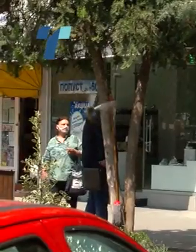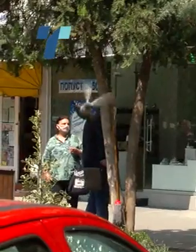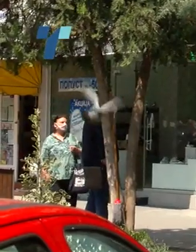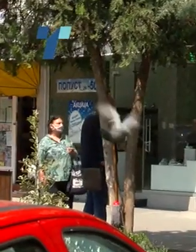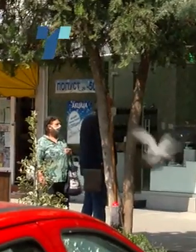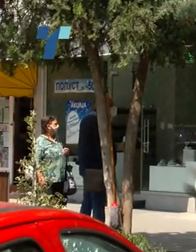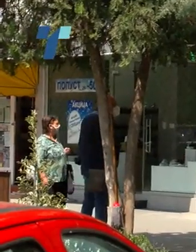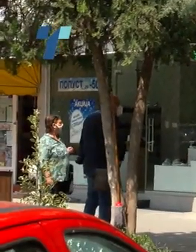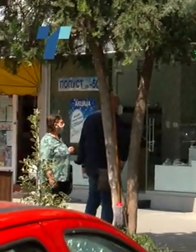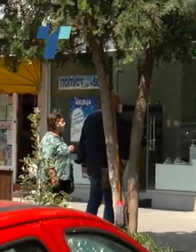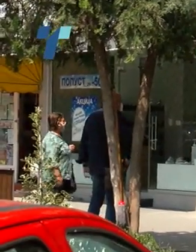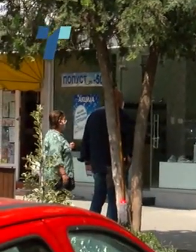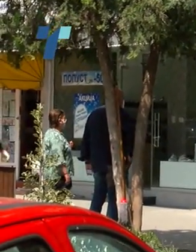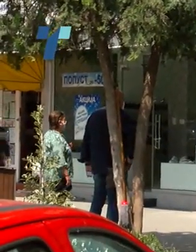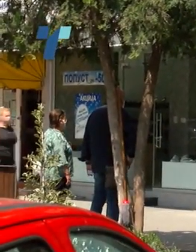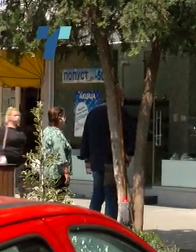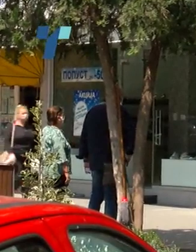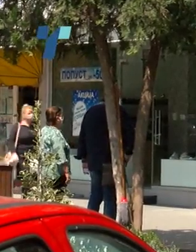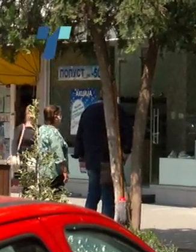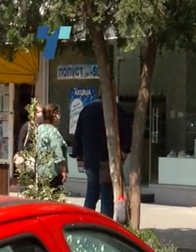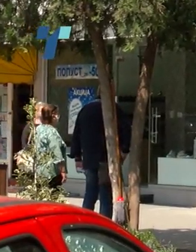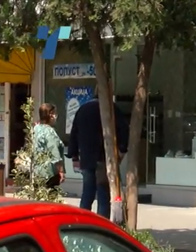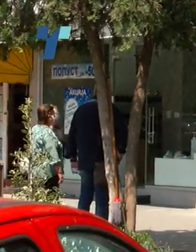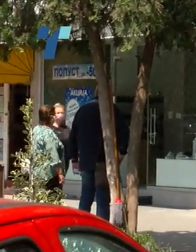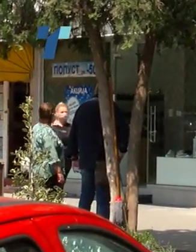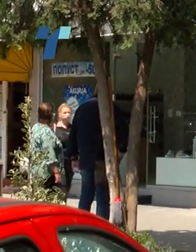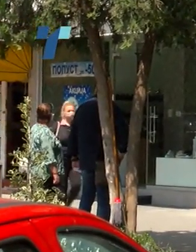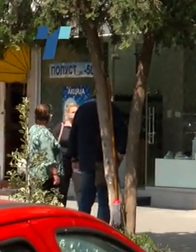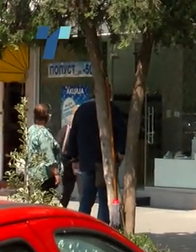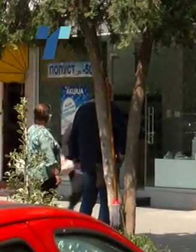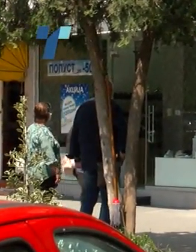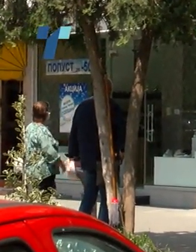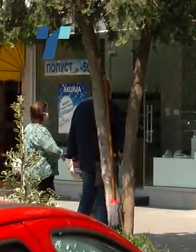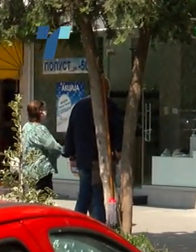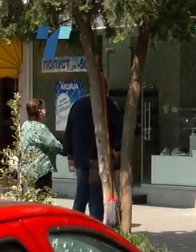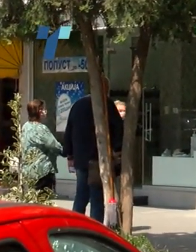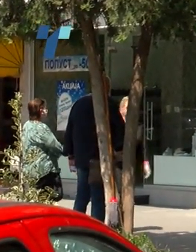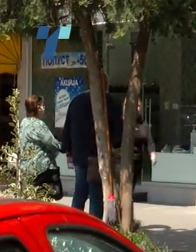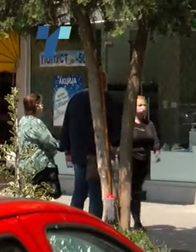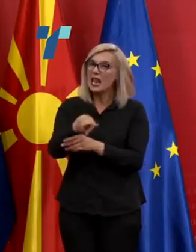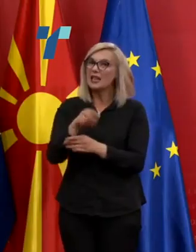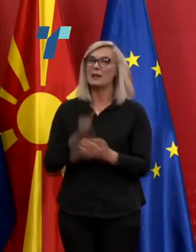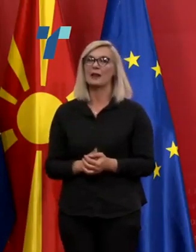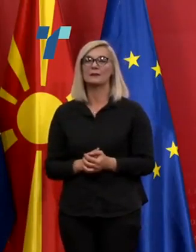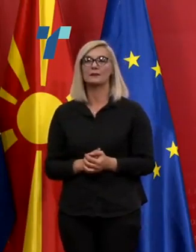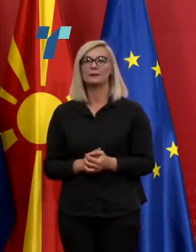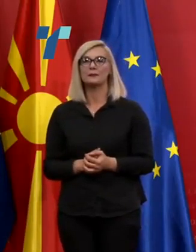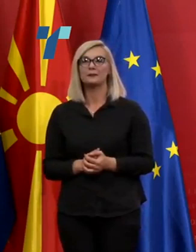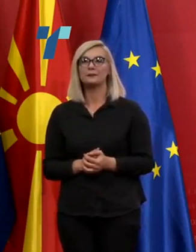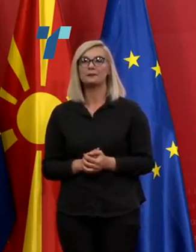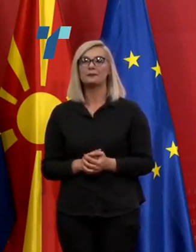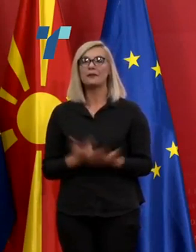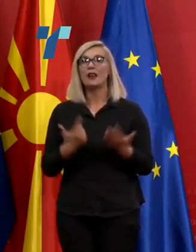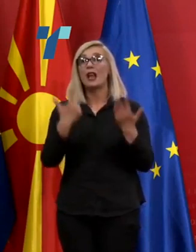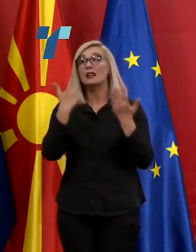вирусот. Епидемиологот Жарко Караджовски пак информираше дека епидемијата со COVID-19 е целосно контролирана. Во